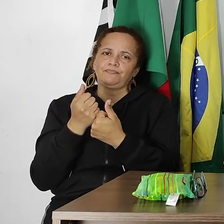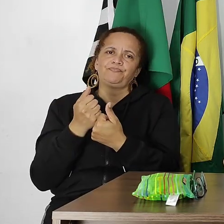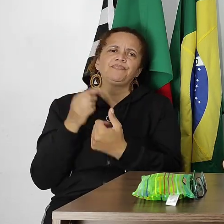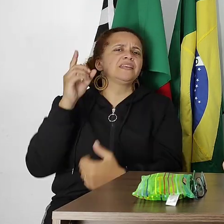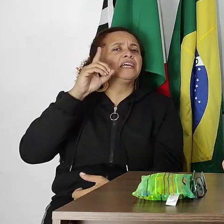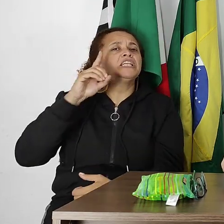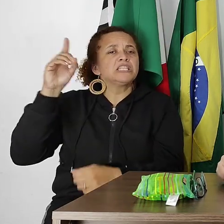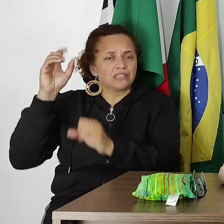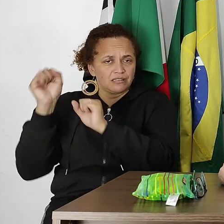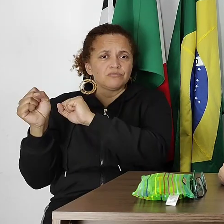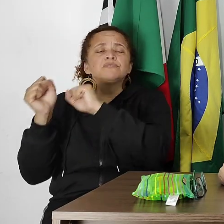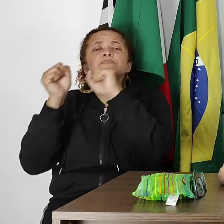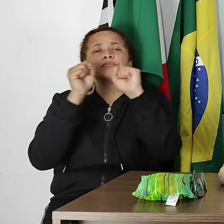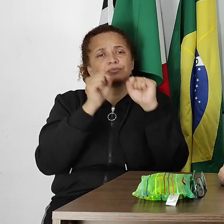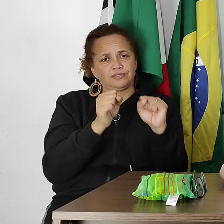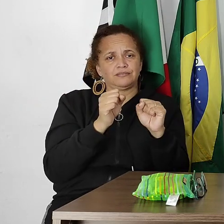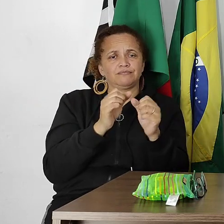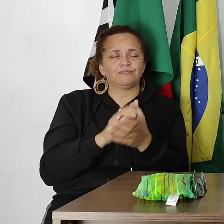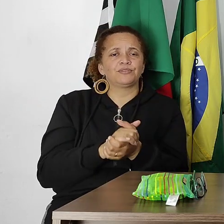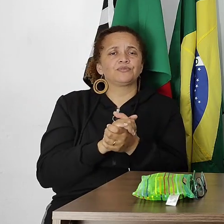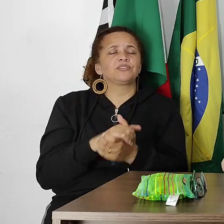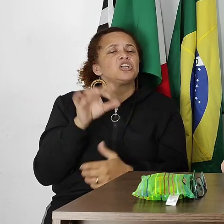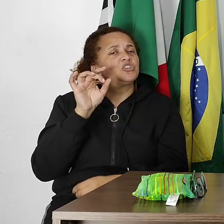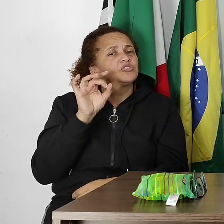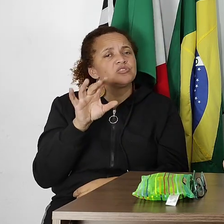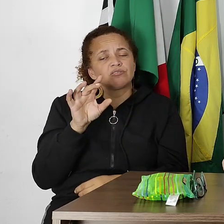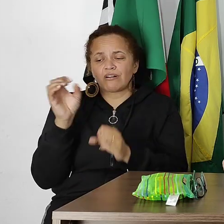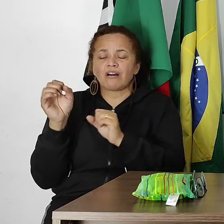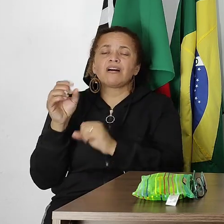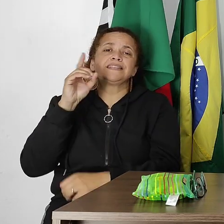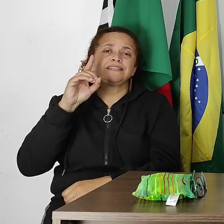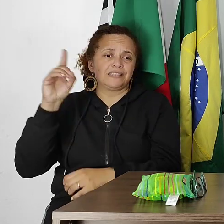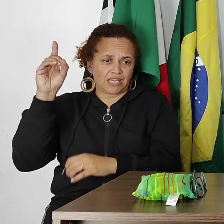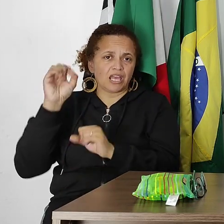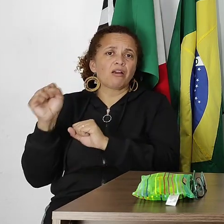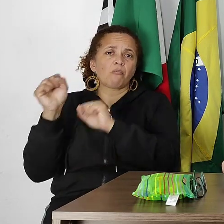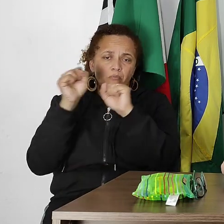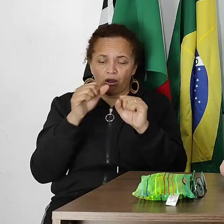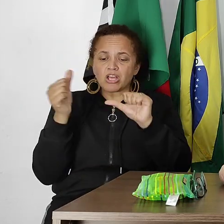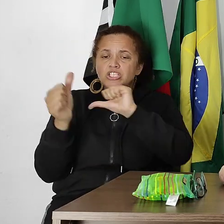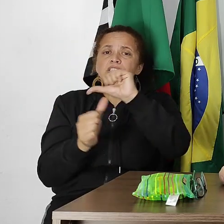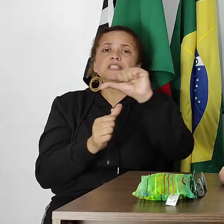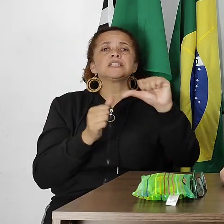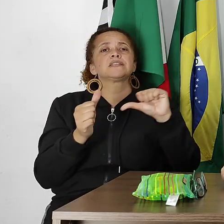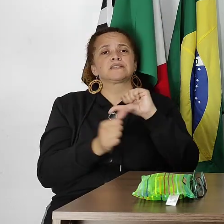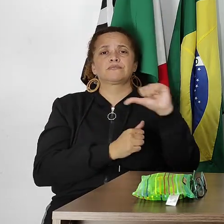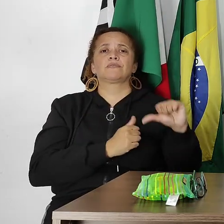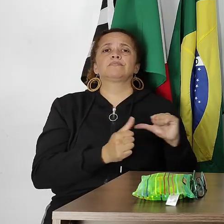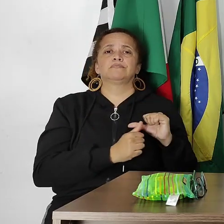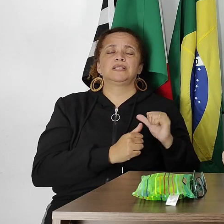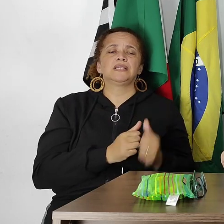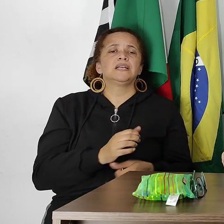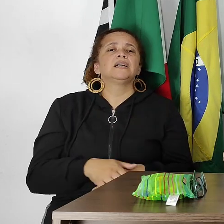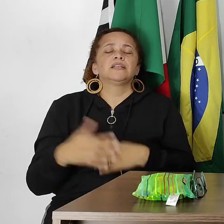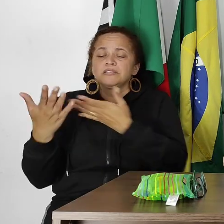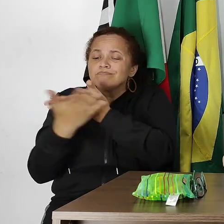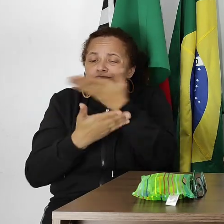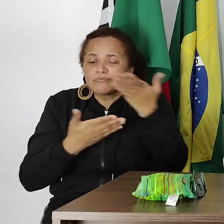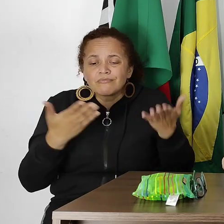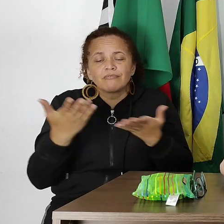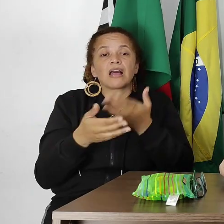para mudar toda e qualquer situação. Só Deus pode fazer todas as coisas. E segundo